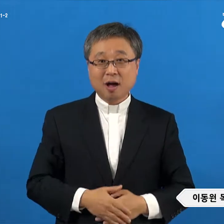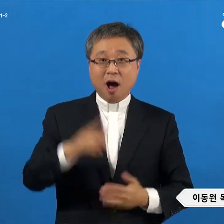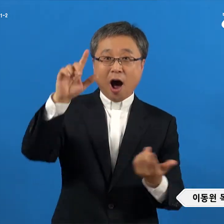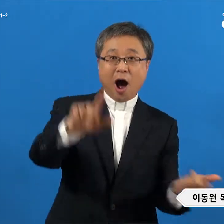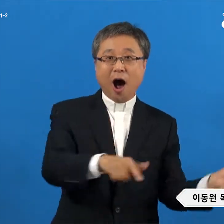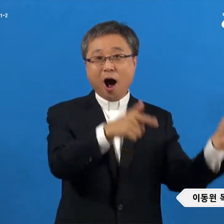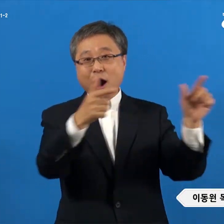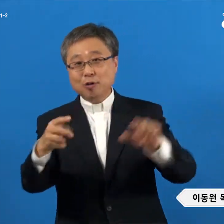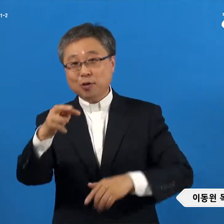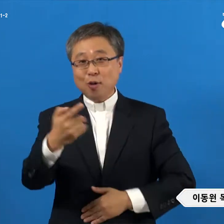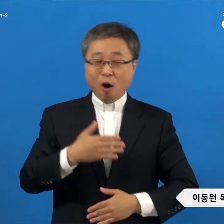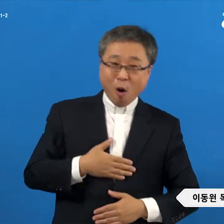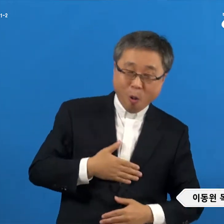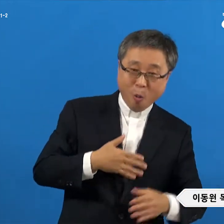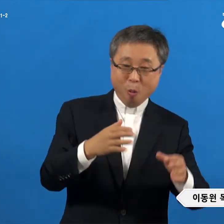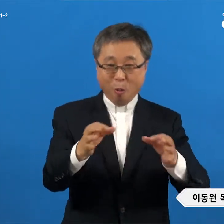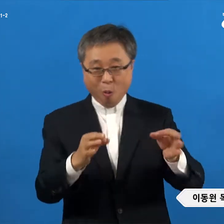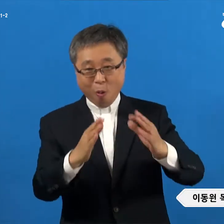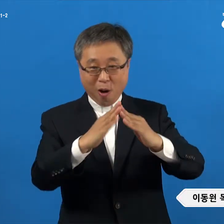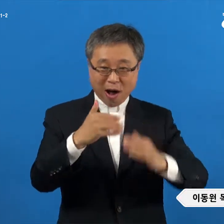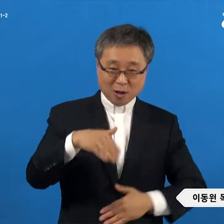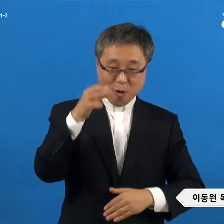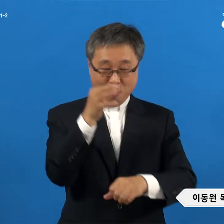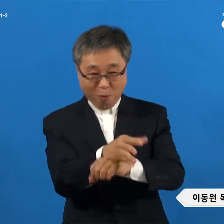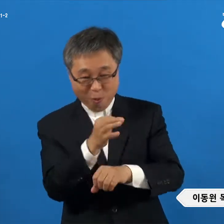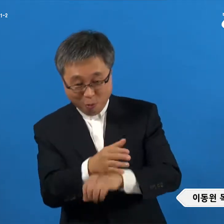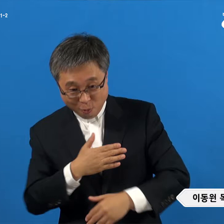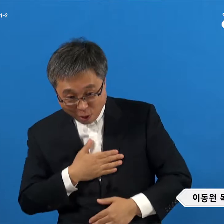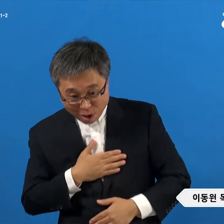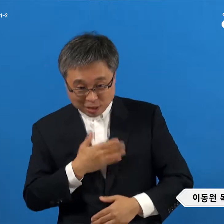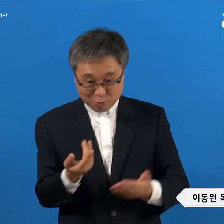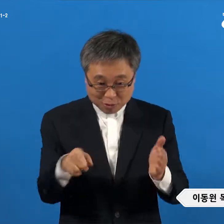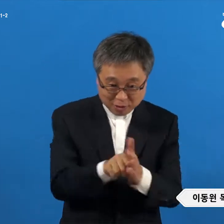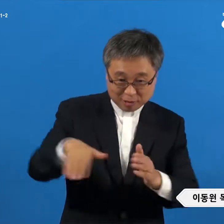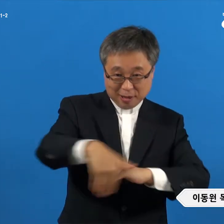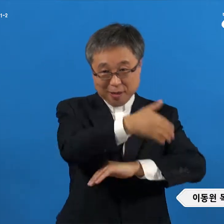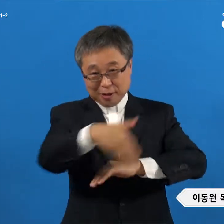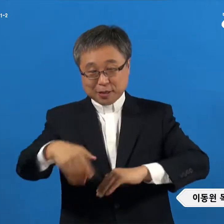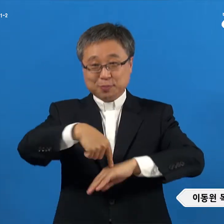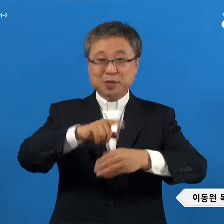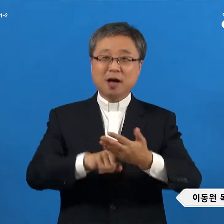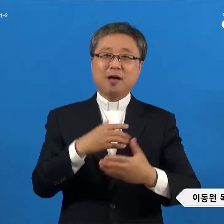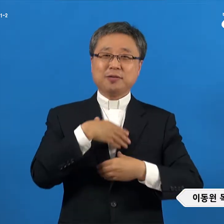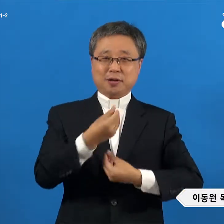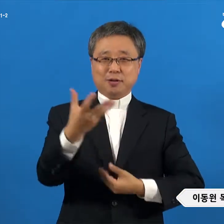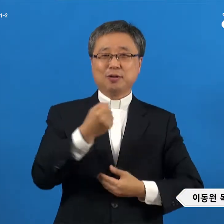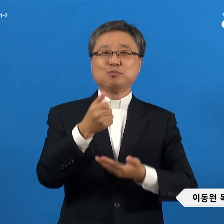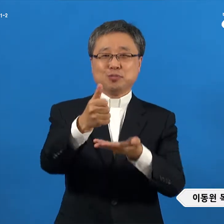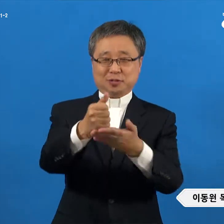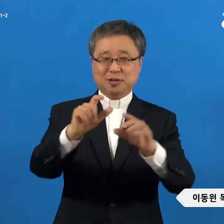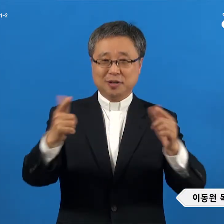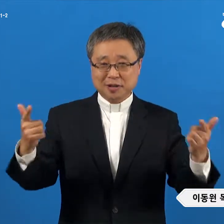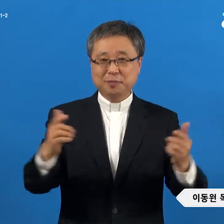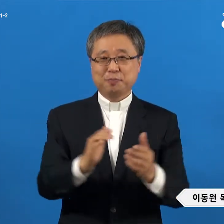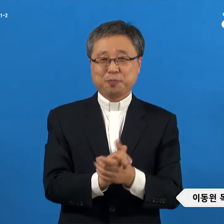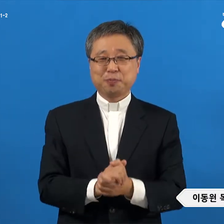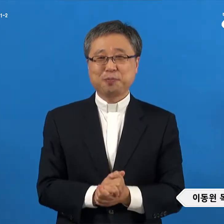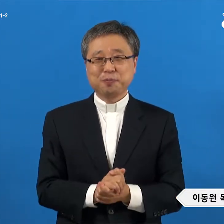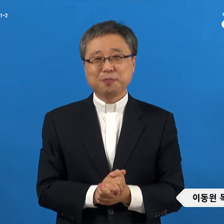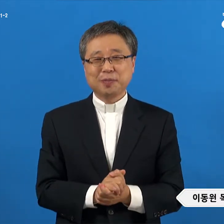가서 쇼핑장에 왔다 갔다로 해야 돼야 마음의 심리적 안정을 얻는 분들. 예. 저희